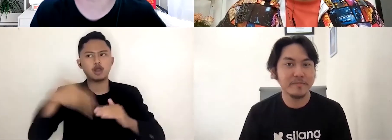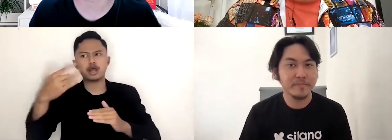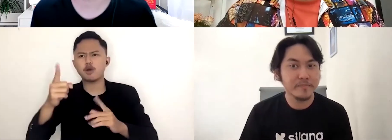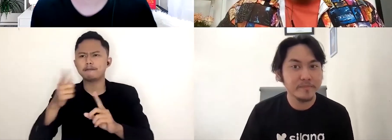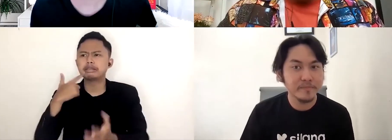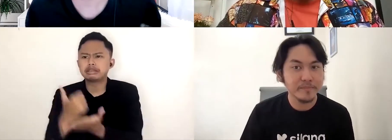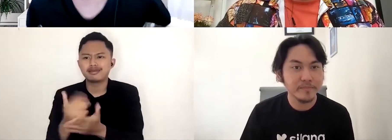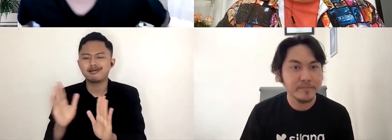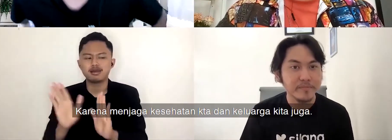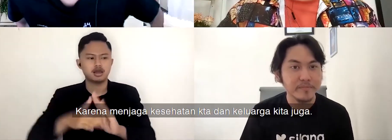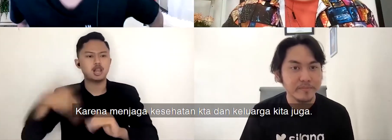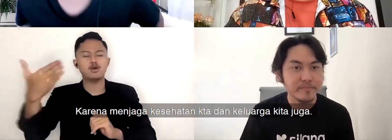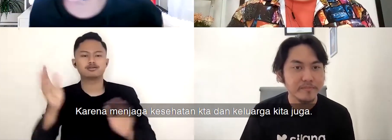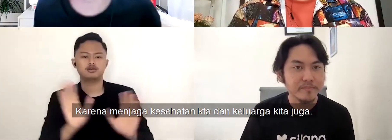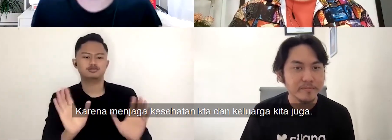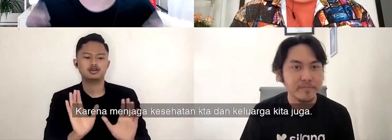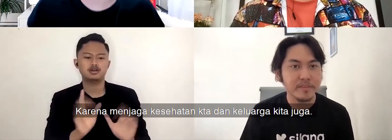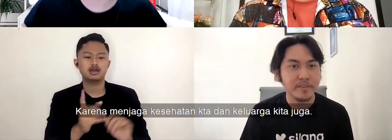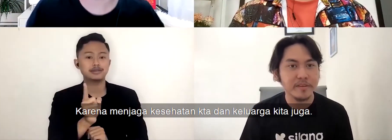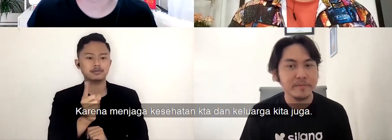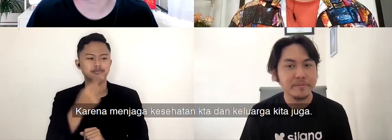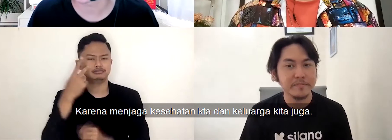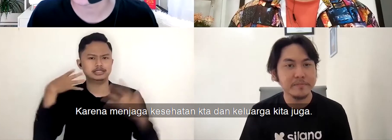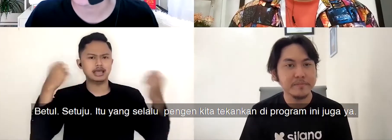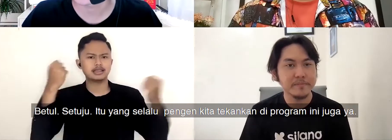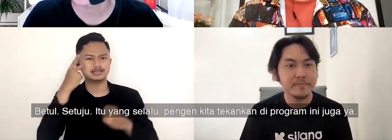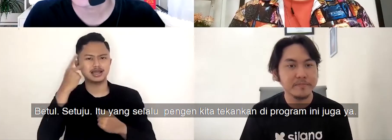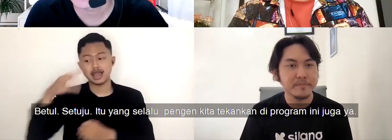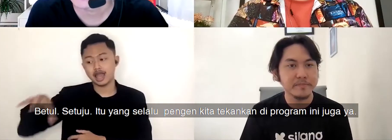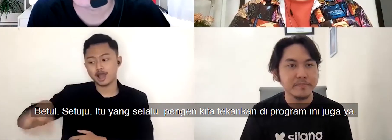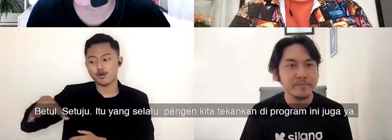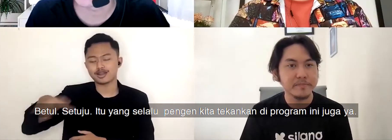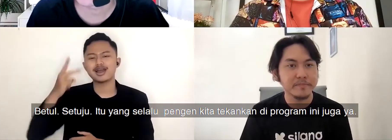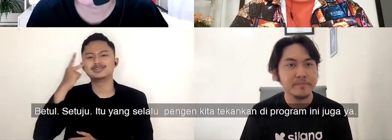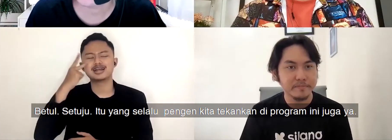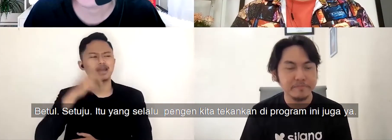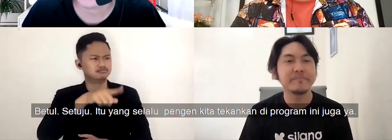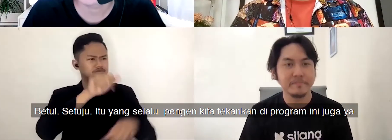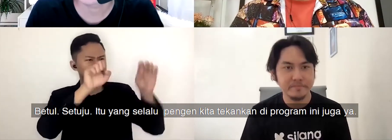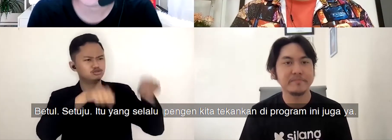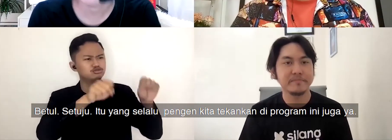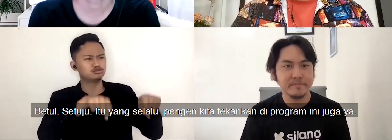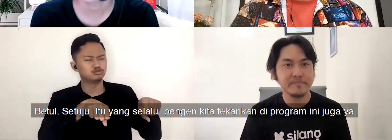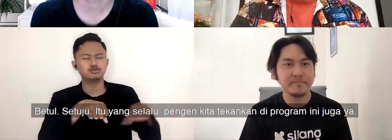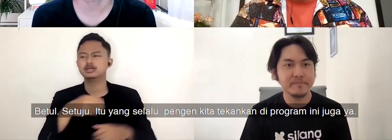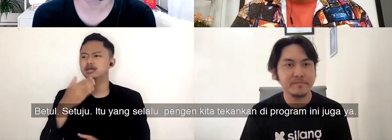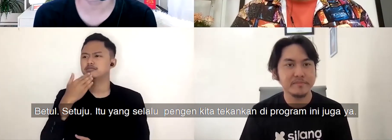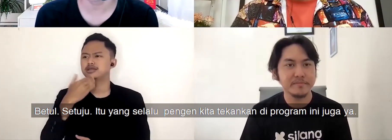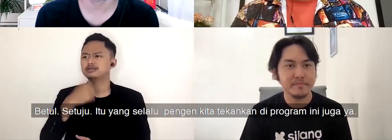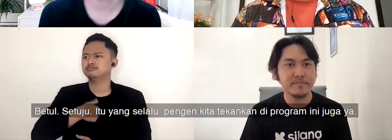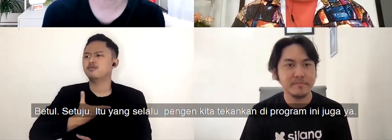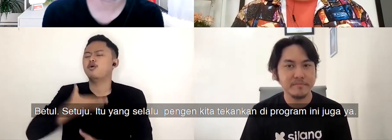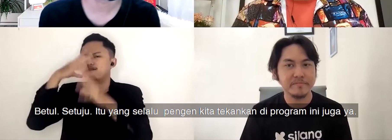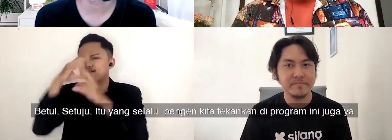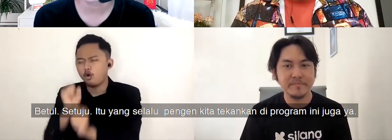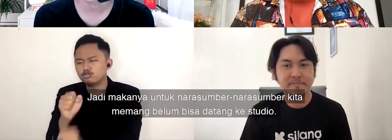banget gitu karena menjaga kesehatan kita dan keluarga kita juga Betul setuju itu selalu yang pengen kita tekan kan di